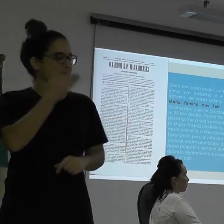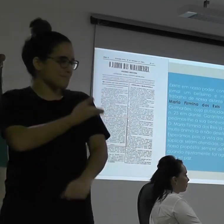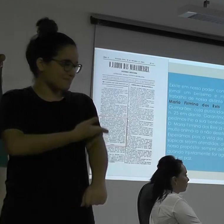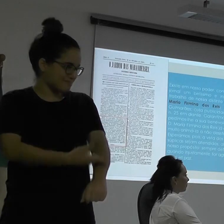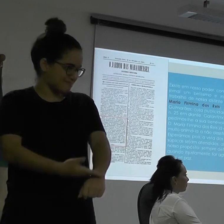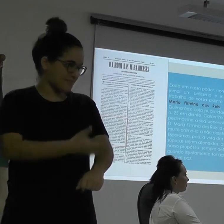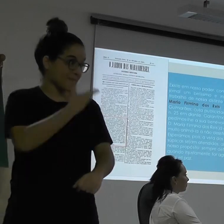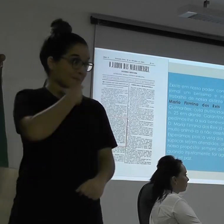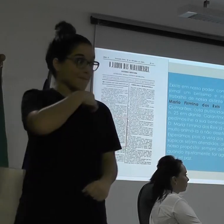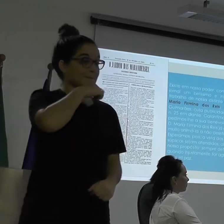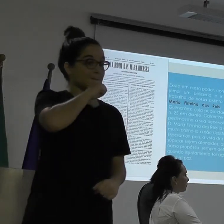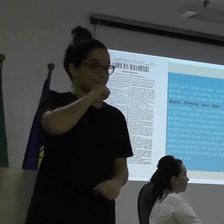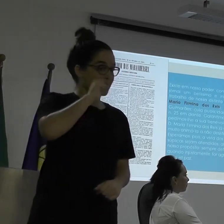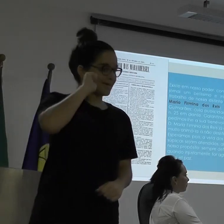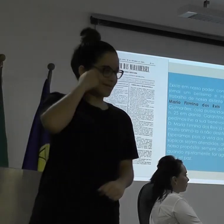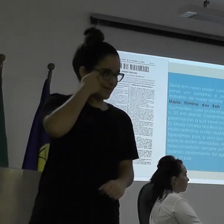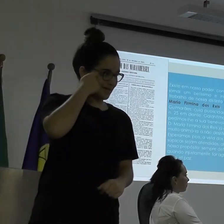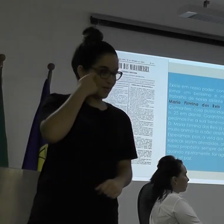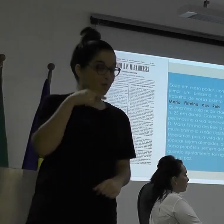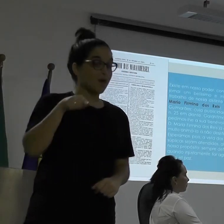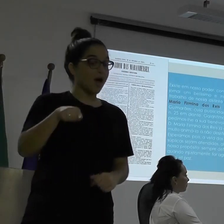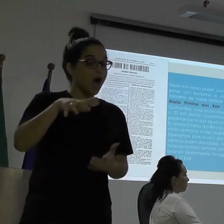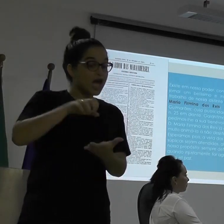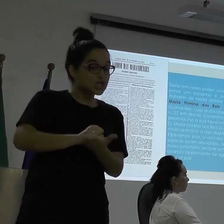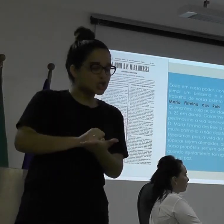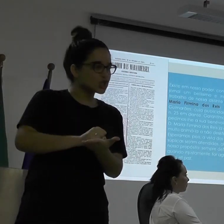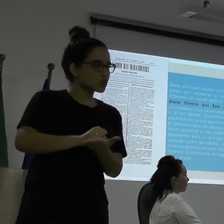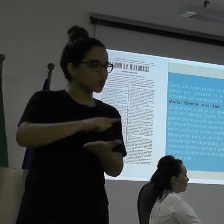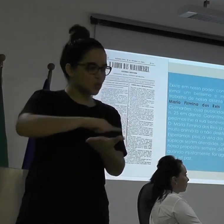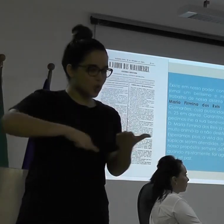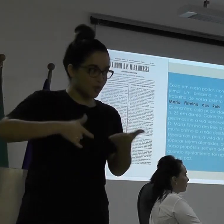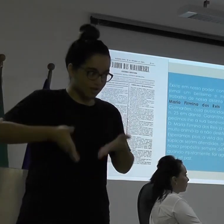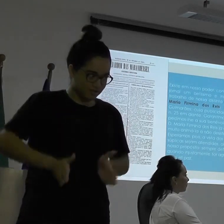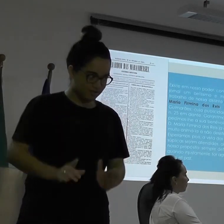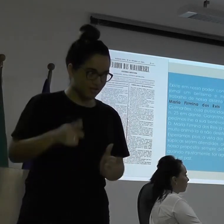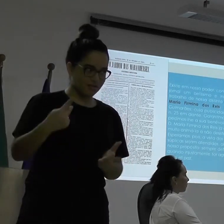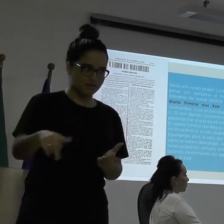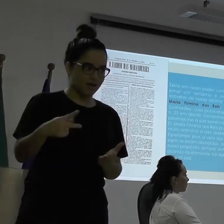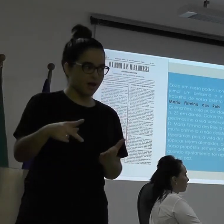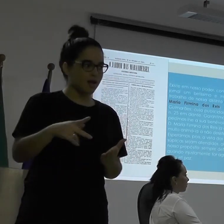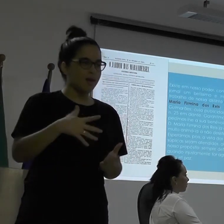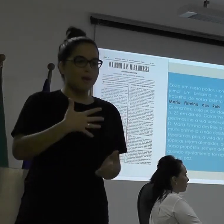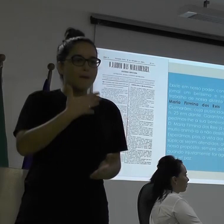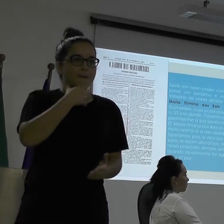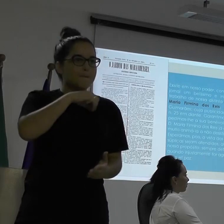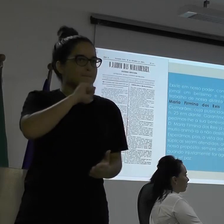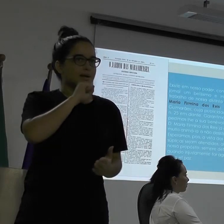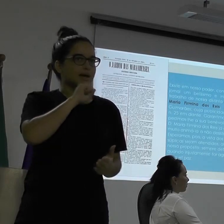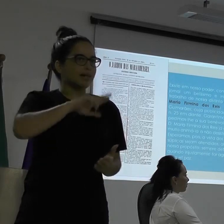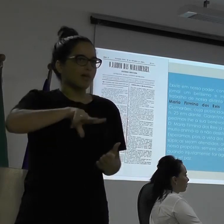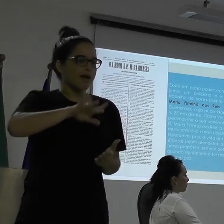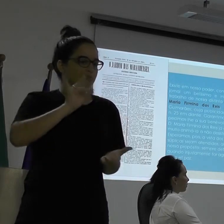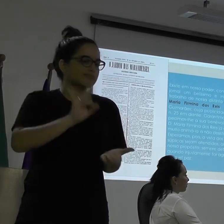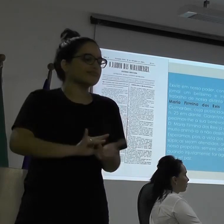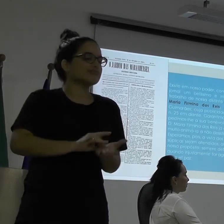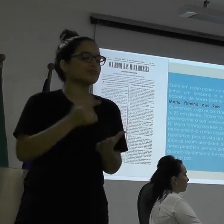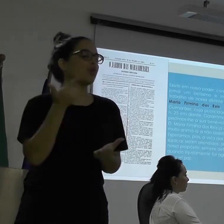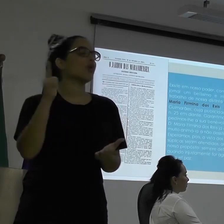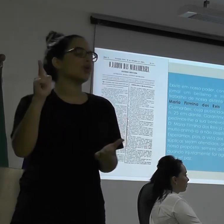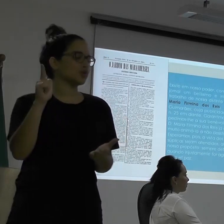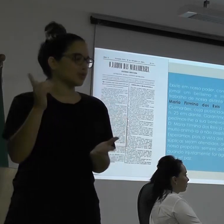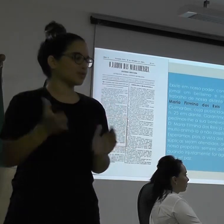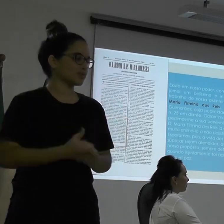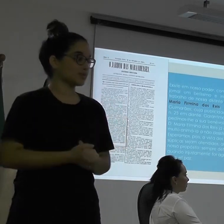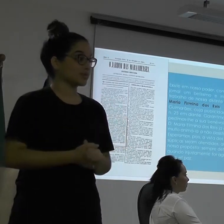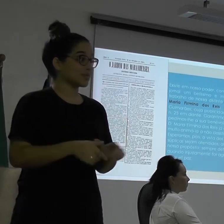sob o nome de um pai ilegítimo, Maria Firmina foi autora de um romance abolicionista e o lançamento da